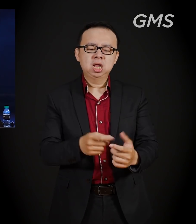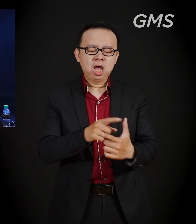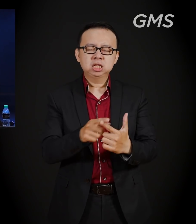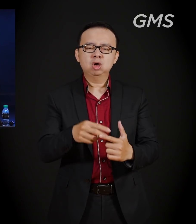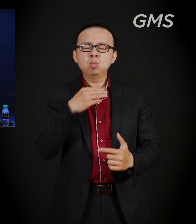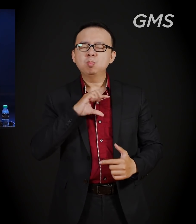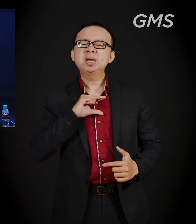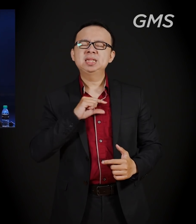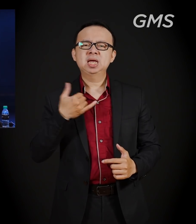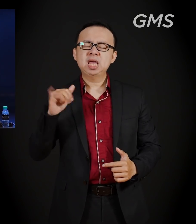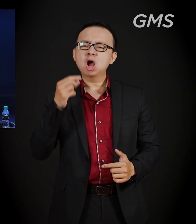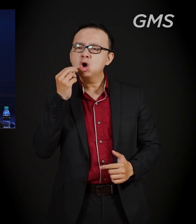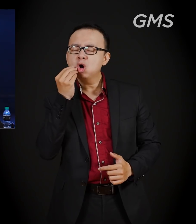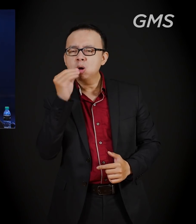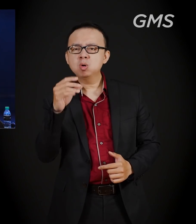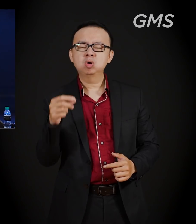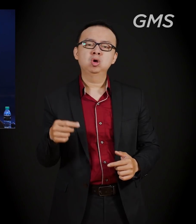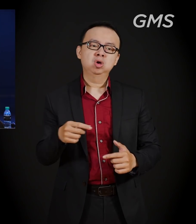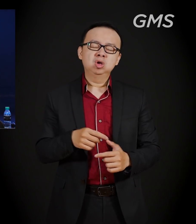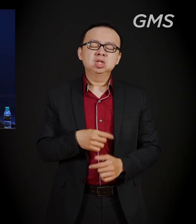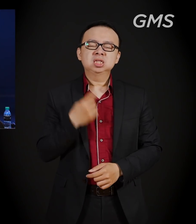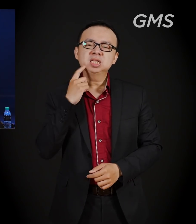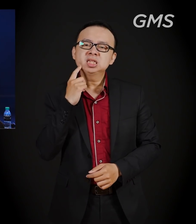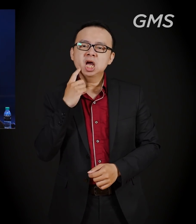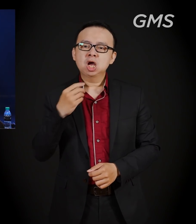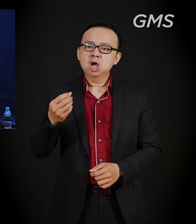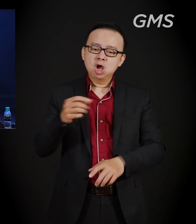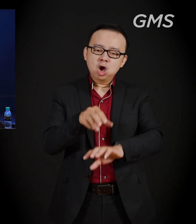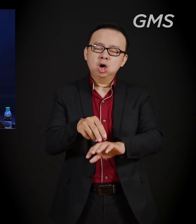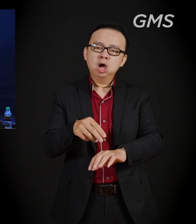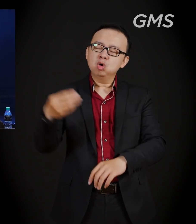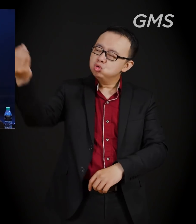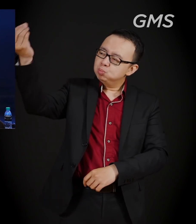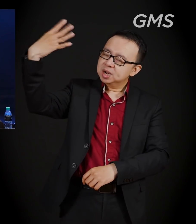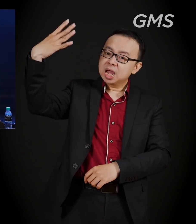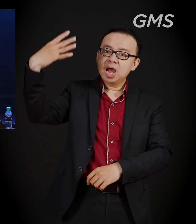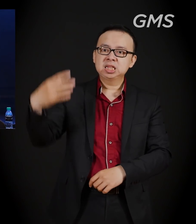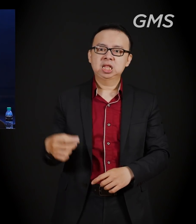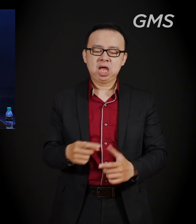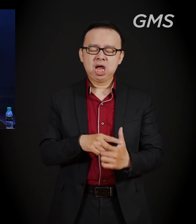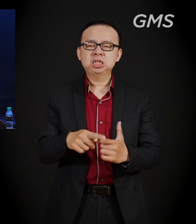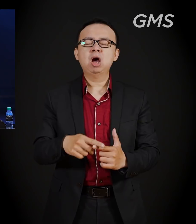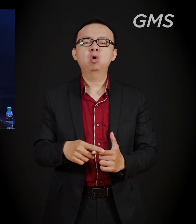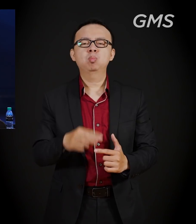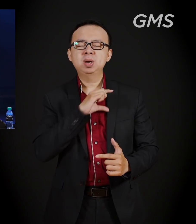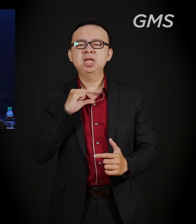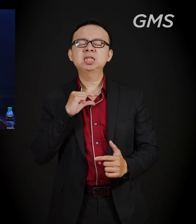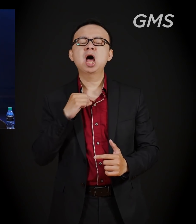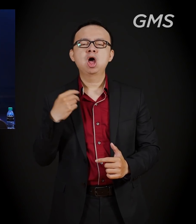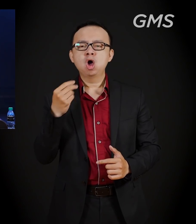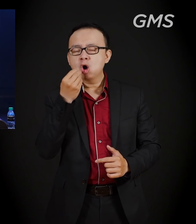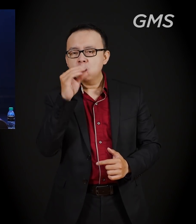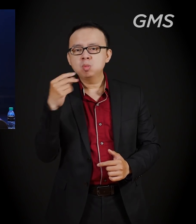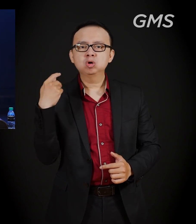urapan Roh Kudus. Pendeta yang bicara tentang karunia-karunia. Pendeta yang berbicara bahwa kita harus kembali memikul salib, hidup